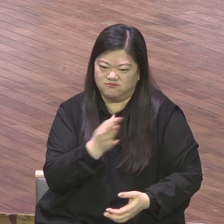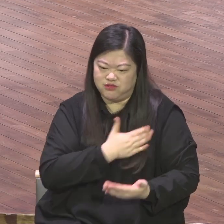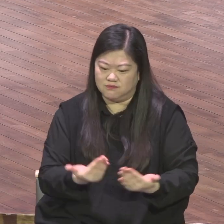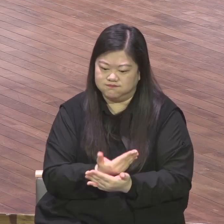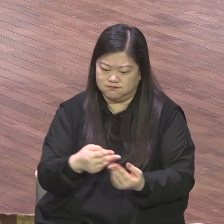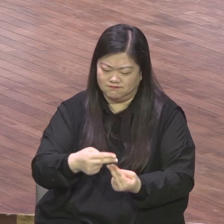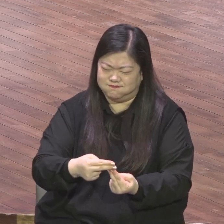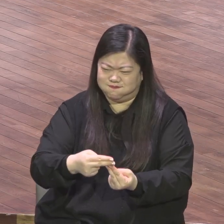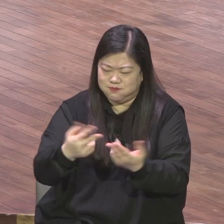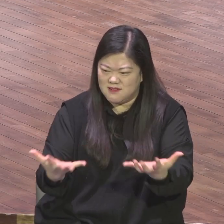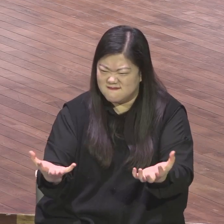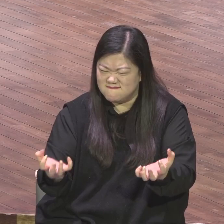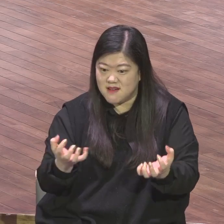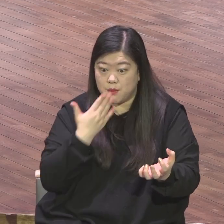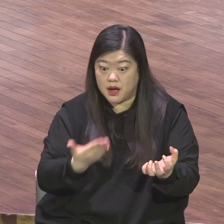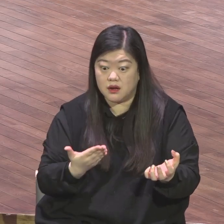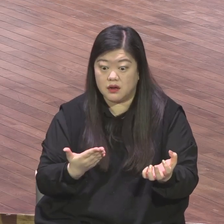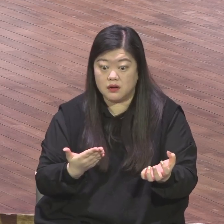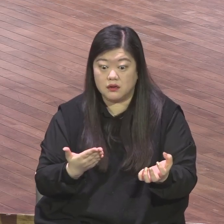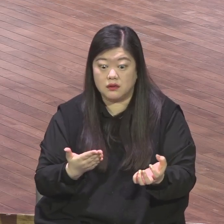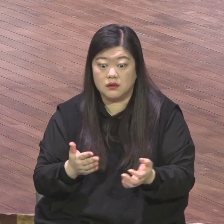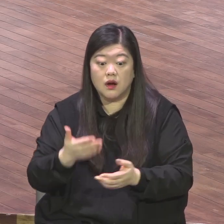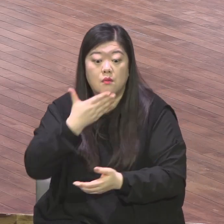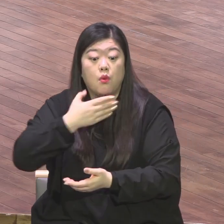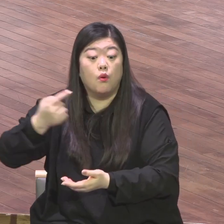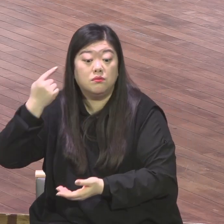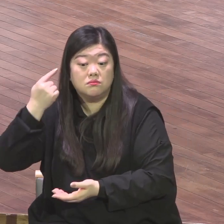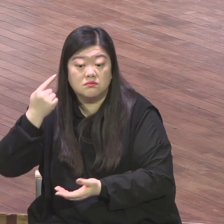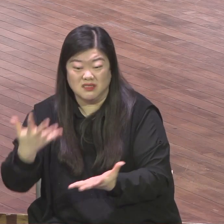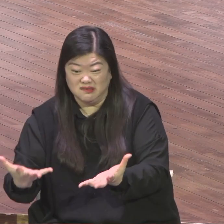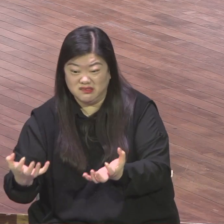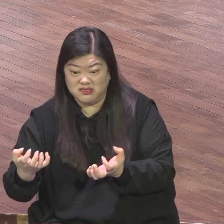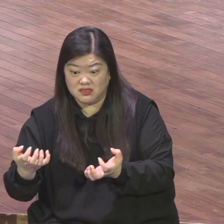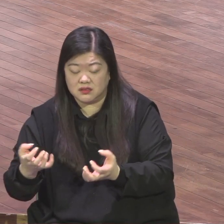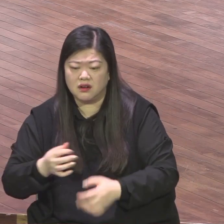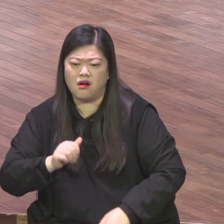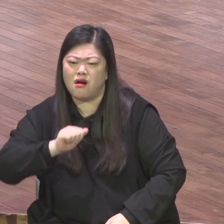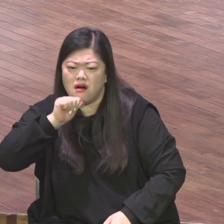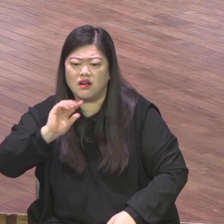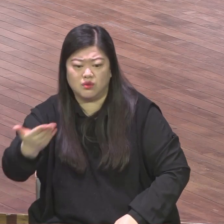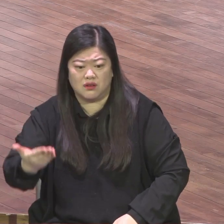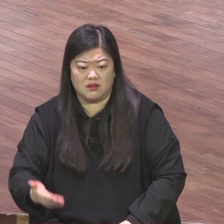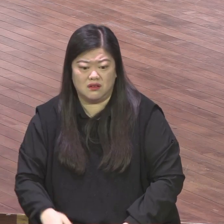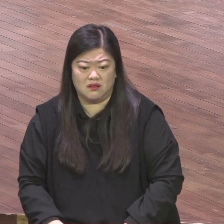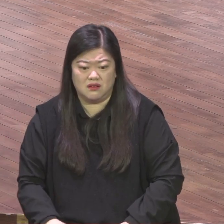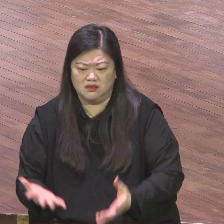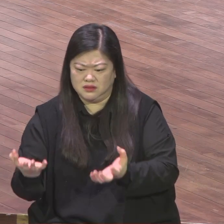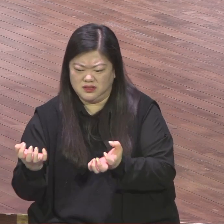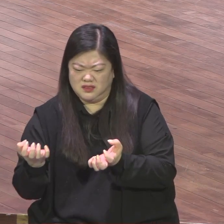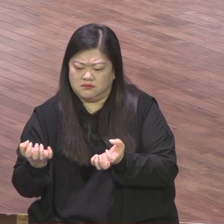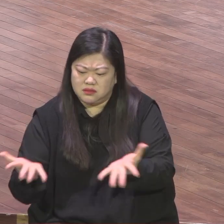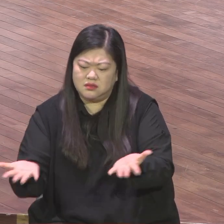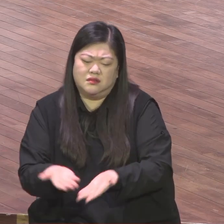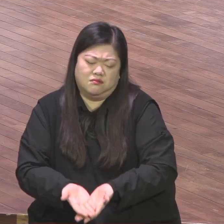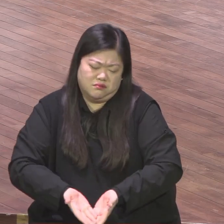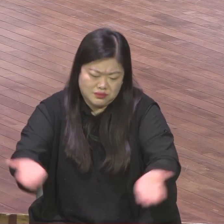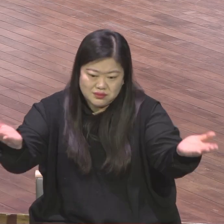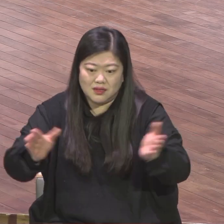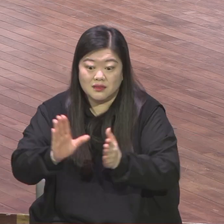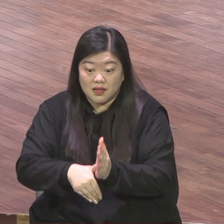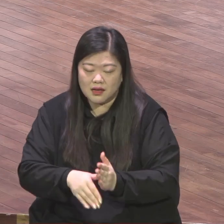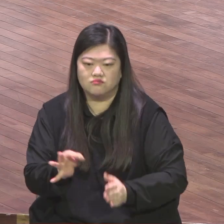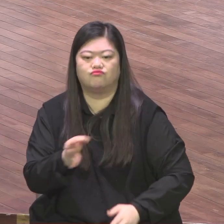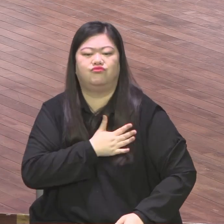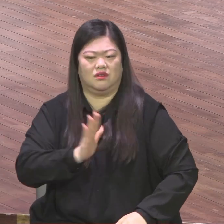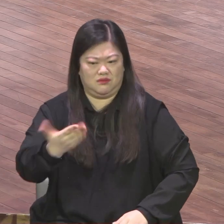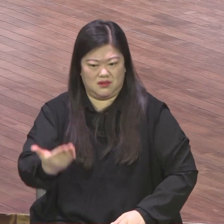내가 너에게 이것 좀 체험해 봐야 돼요. 하나님이 주시는 축복. 야, 이거는 하나님이